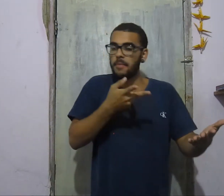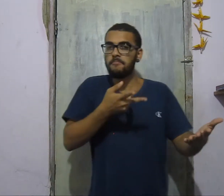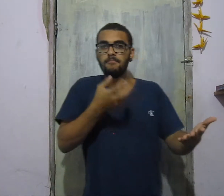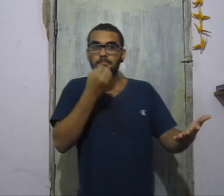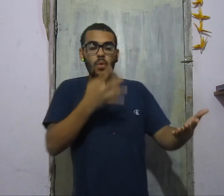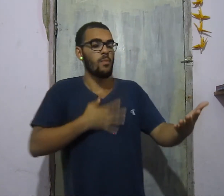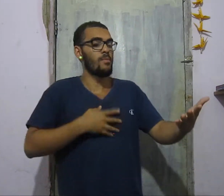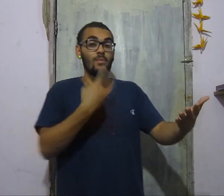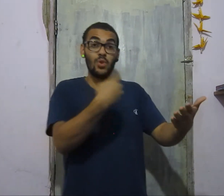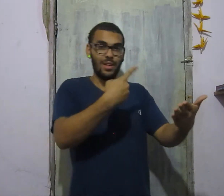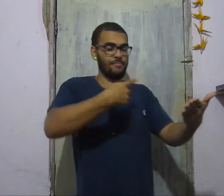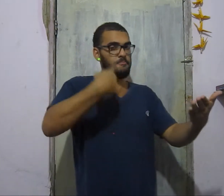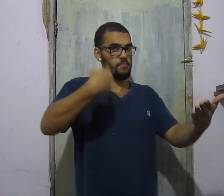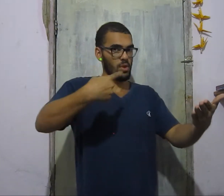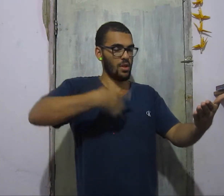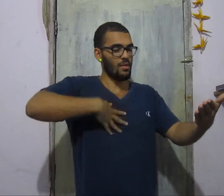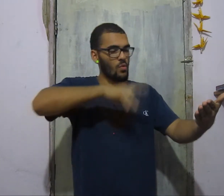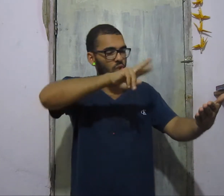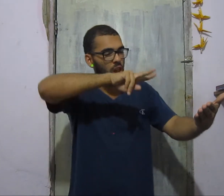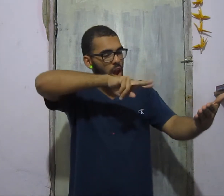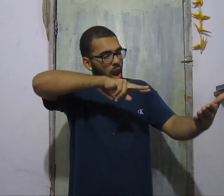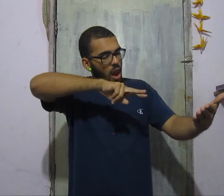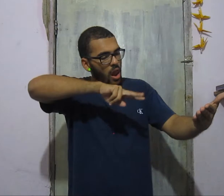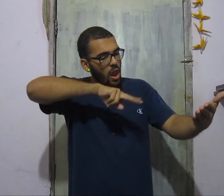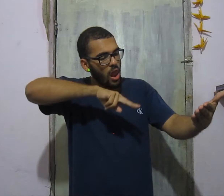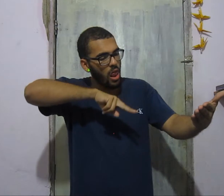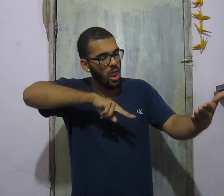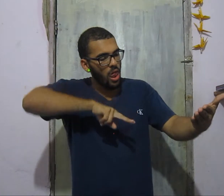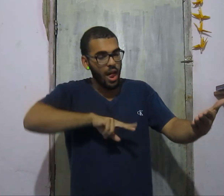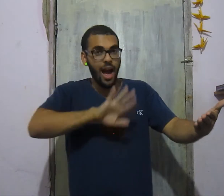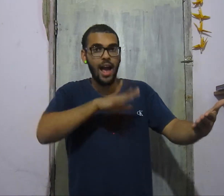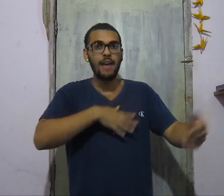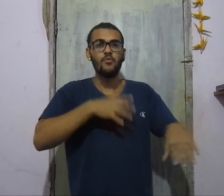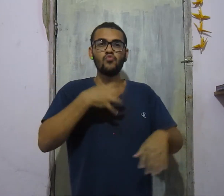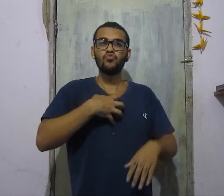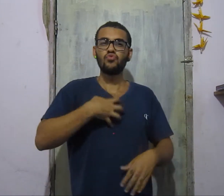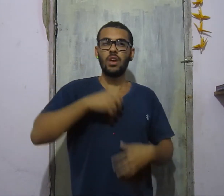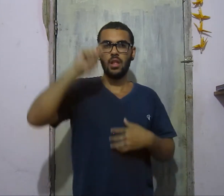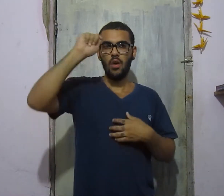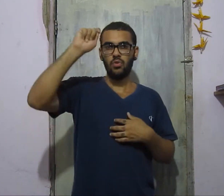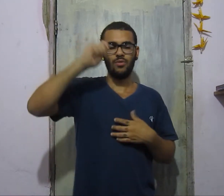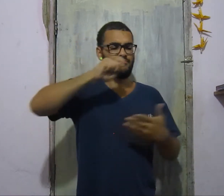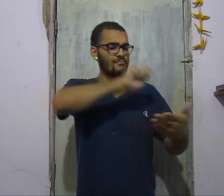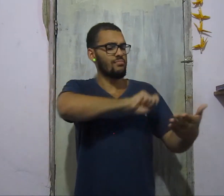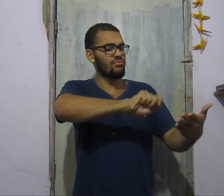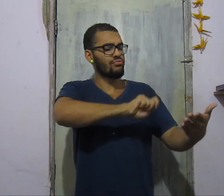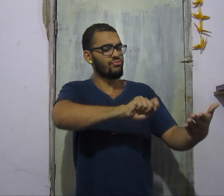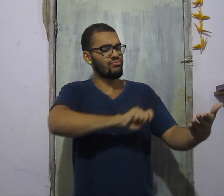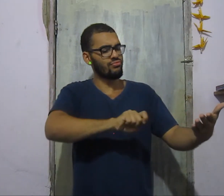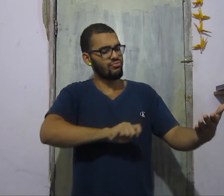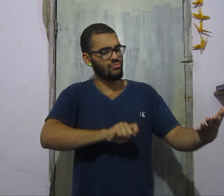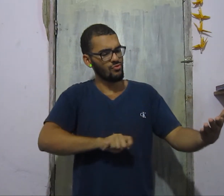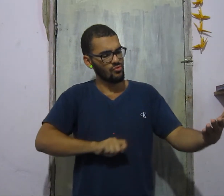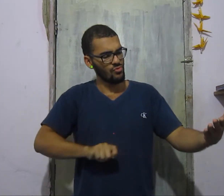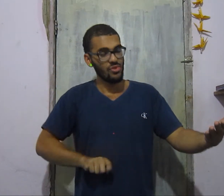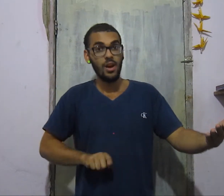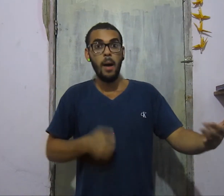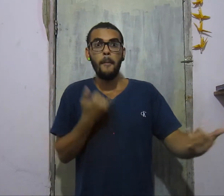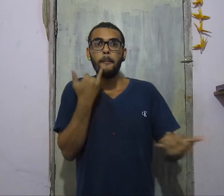é fantástico, porque conforme você vai lendo o livro, o jeito do autor, né, o estilo dele,